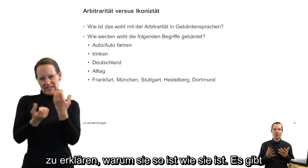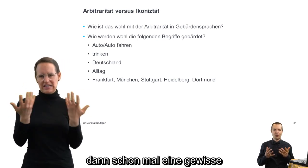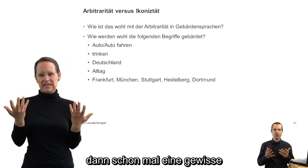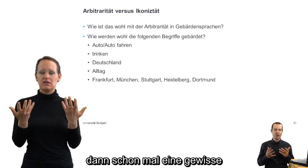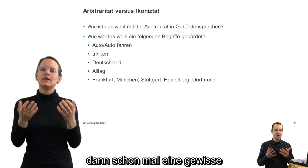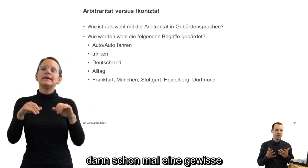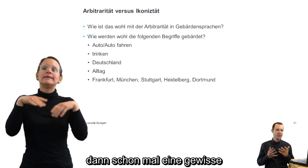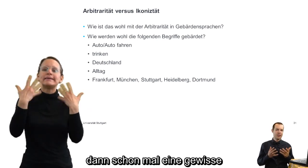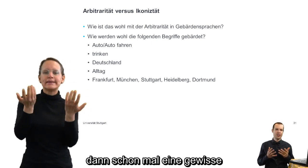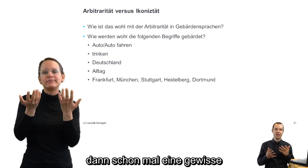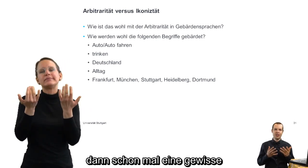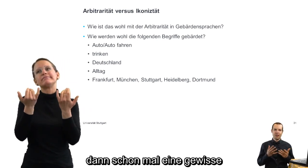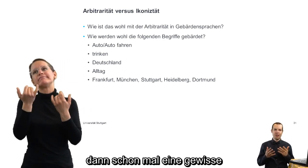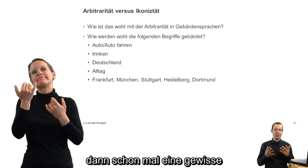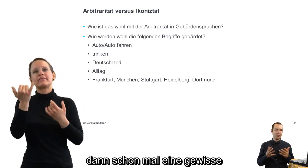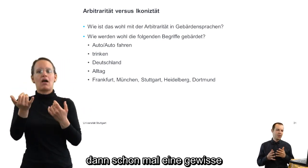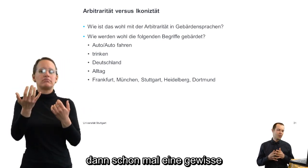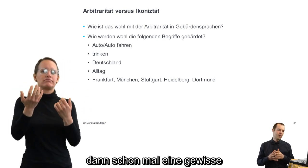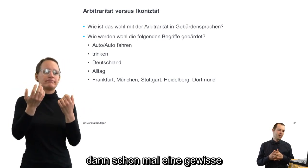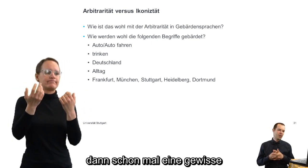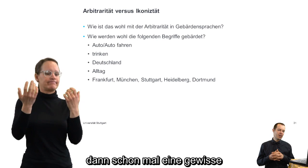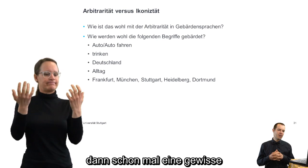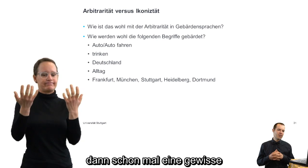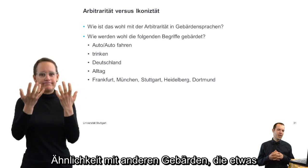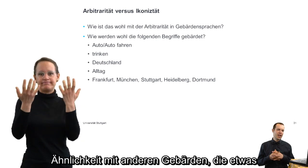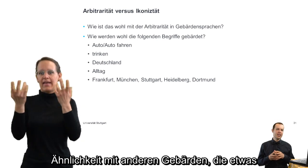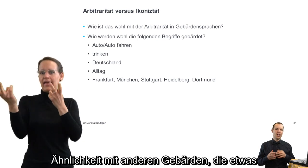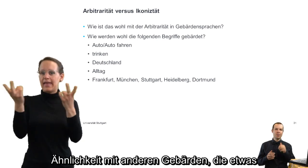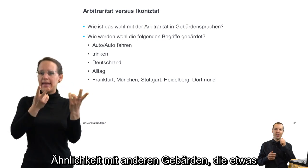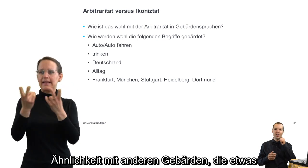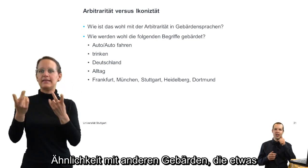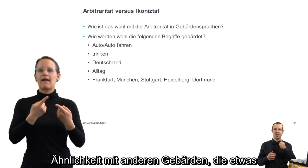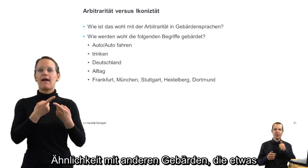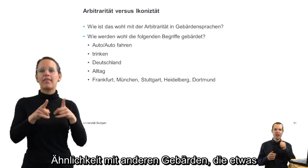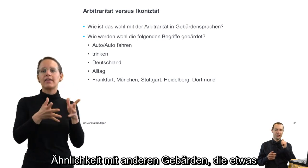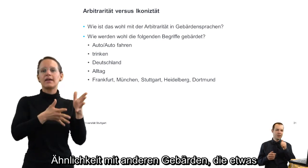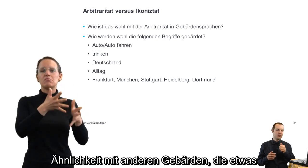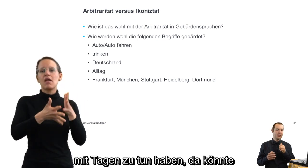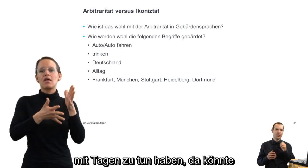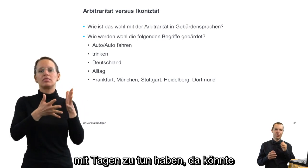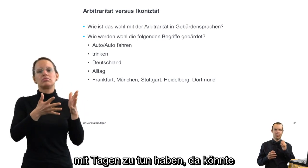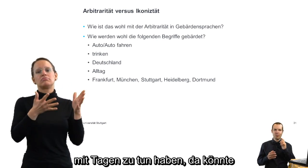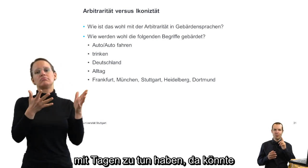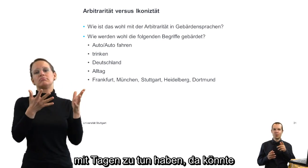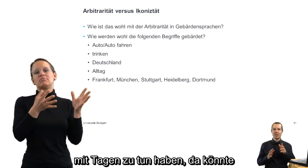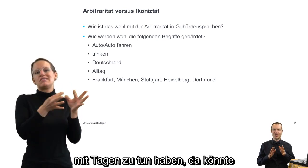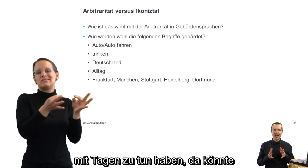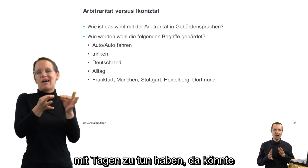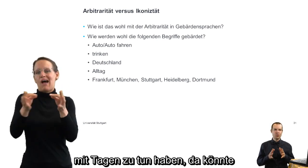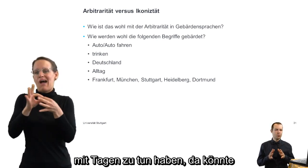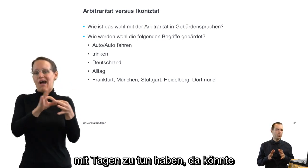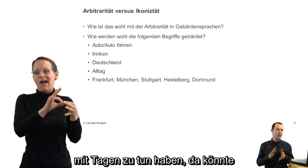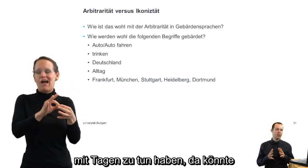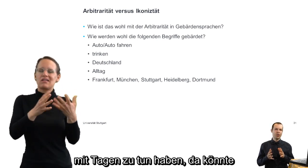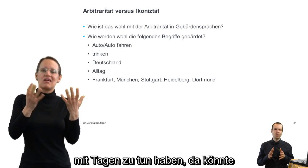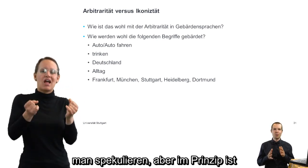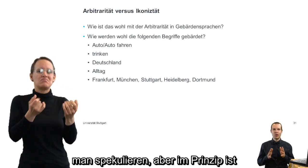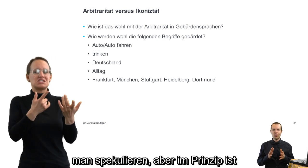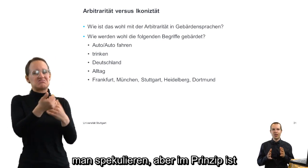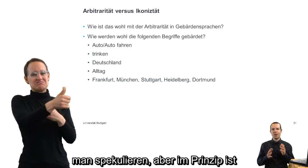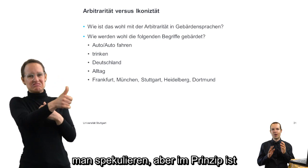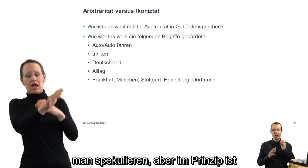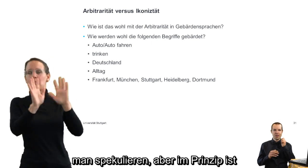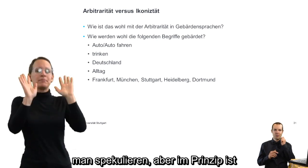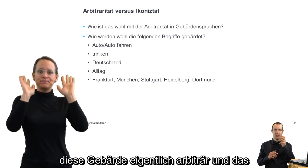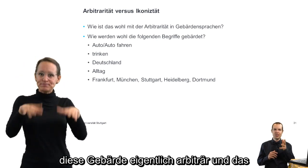Es gibt dann schon eine gewisse Ähnlichkeit mit anderen Gebärden, die was mit Tagen zu tun haben. Da könnte man